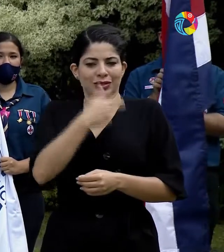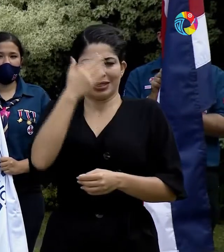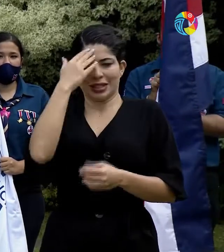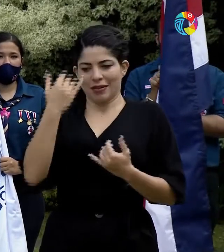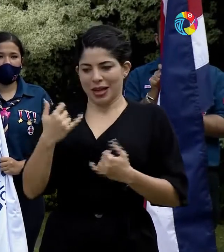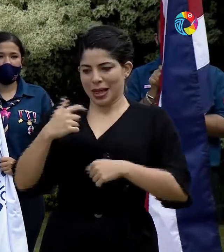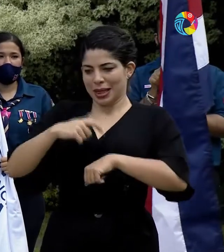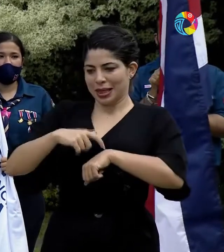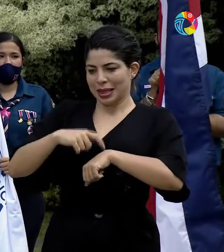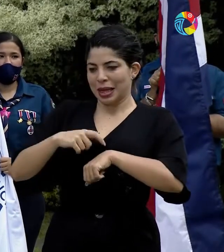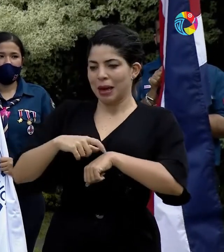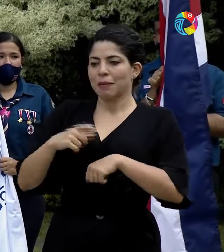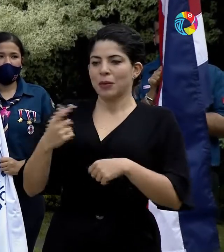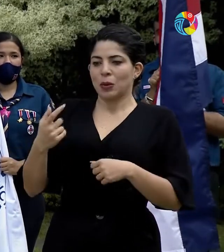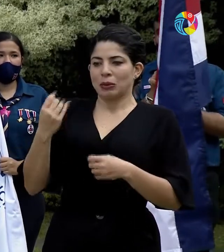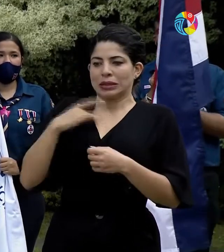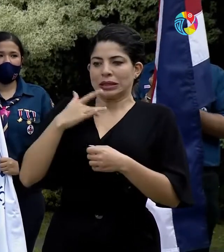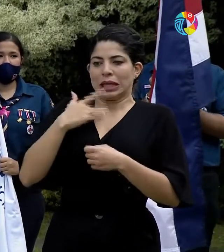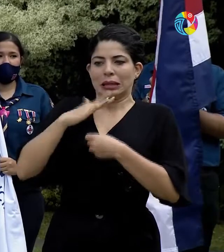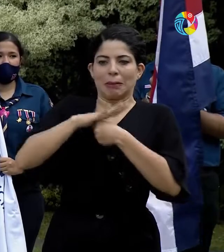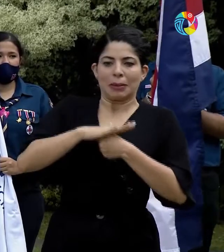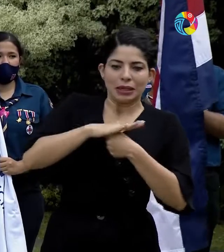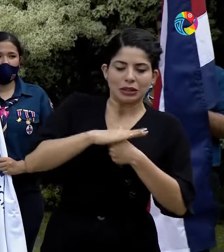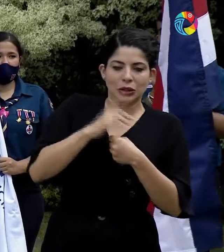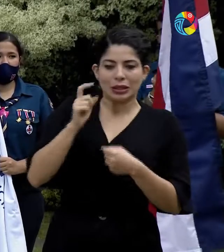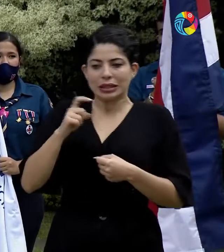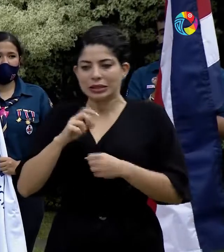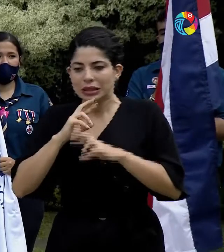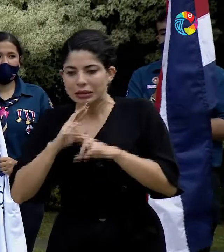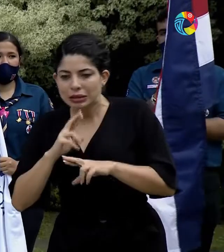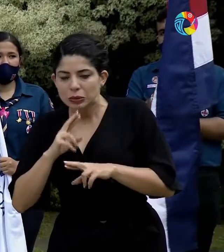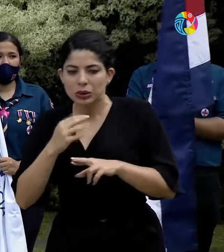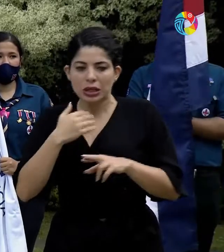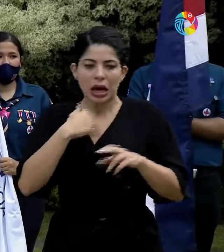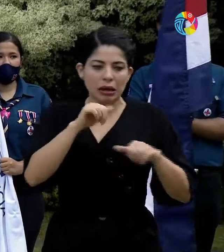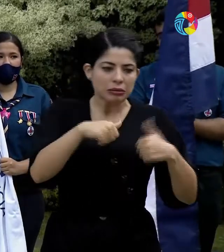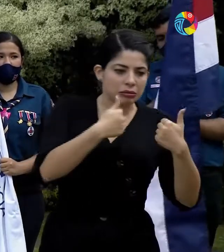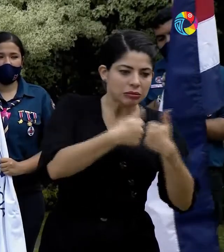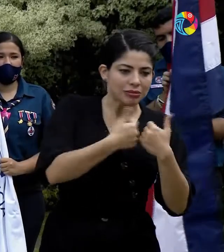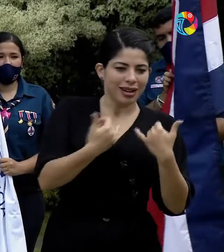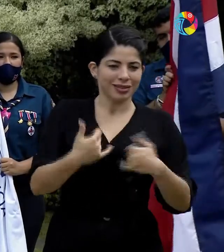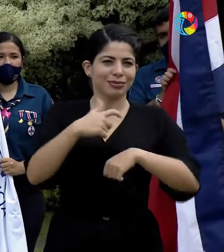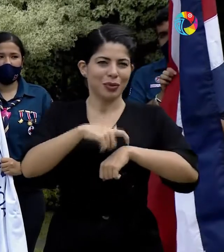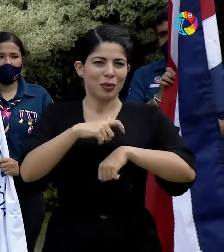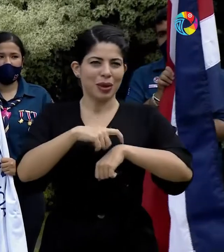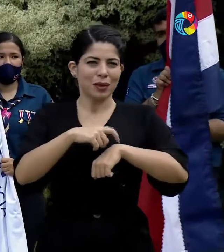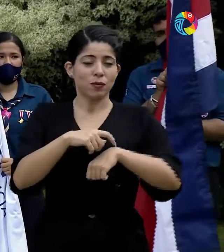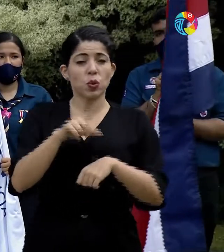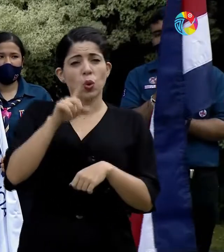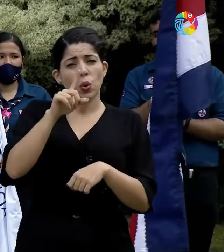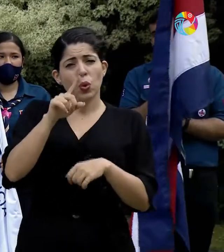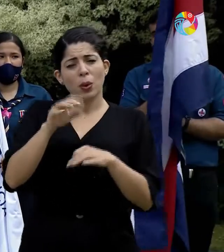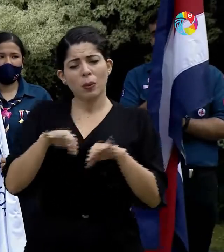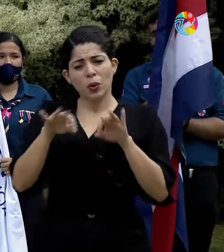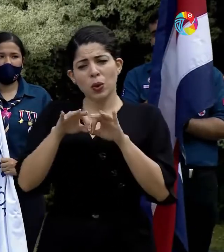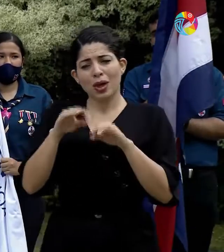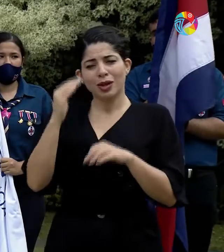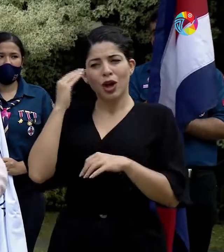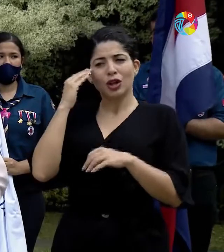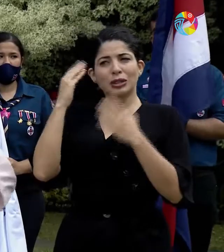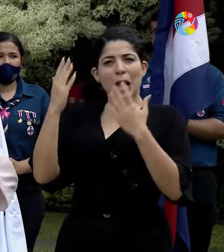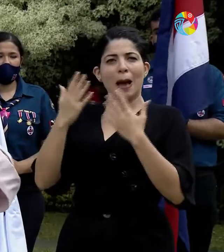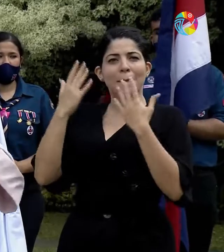tiempo por tener respuestas colectivas ante los desafíos de este tiempo. Uno de los muchos hitos de la conciencia ambiental tiene que